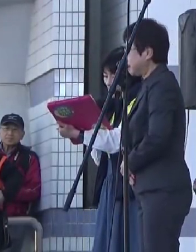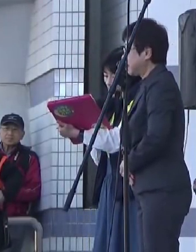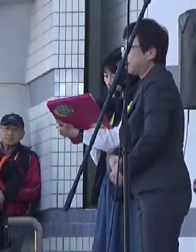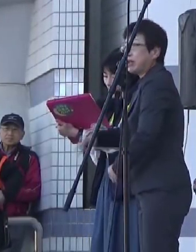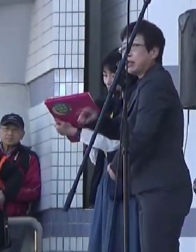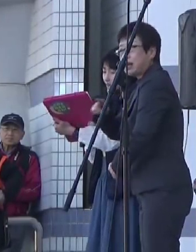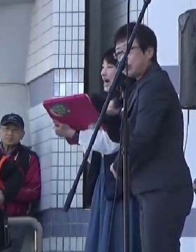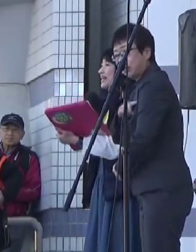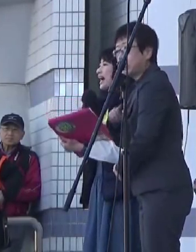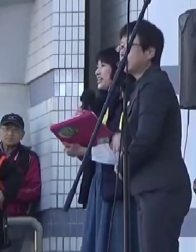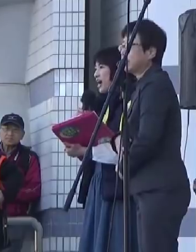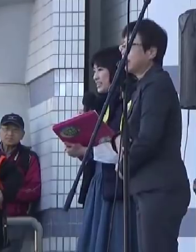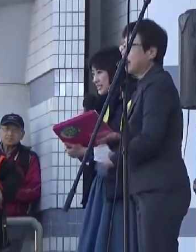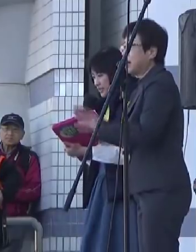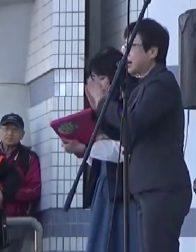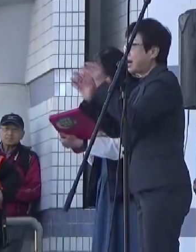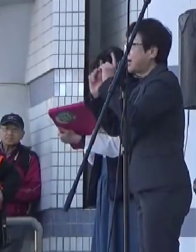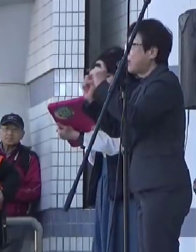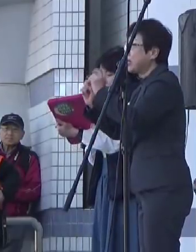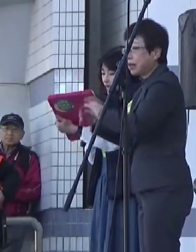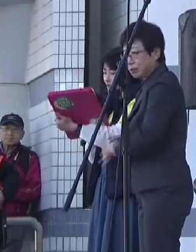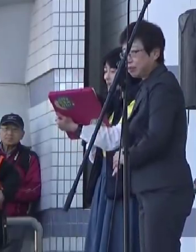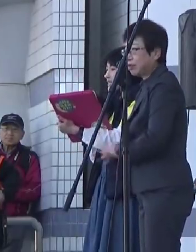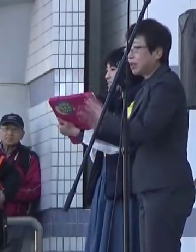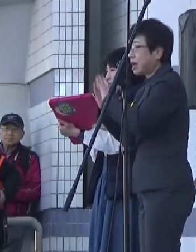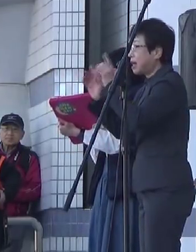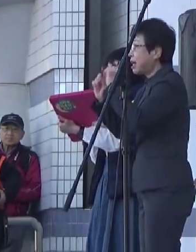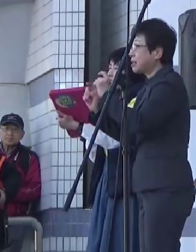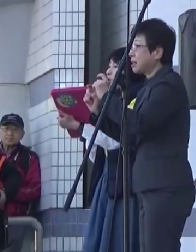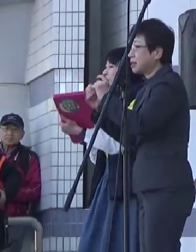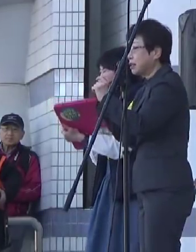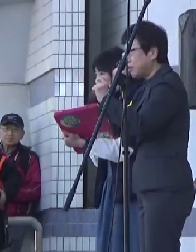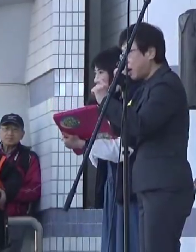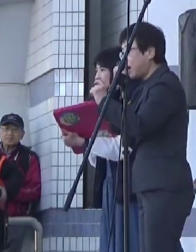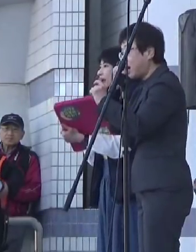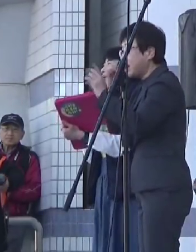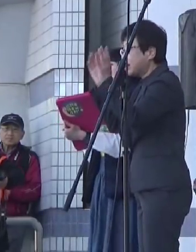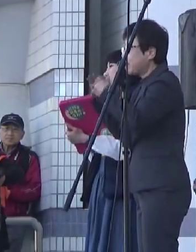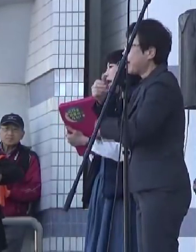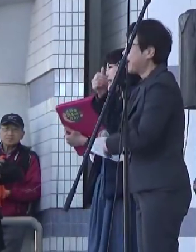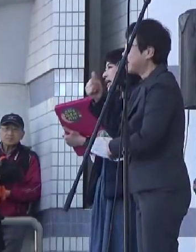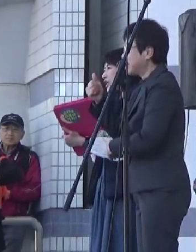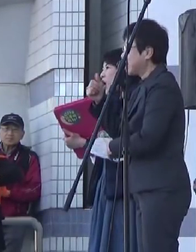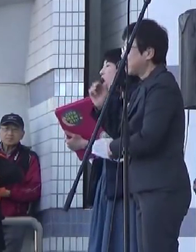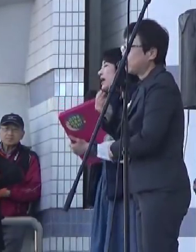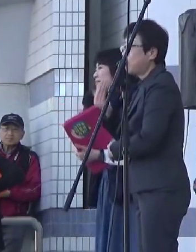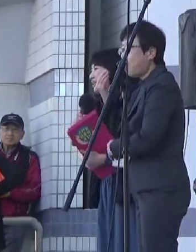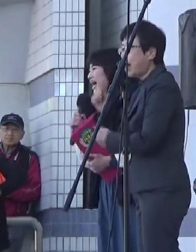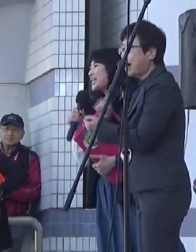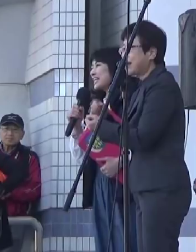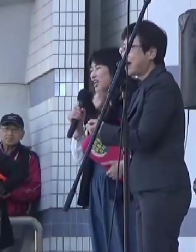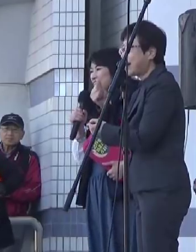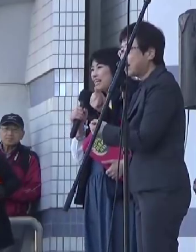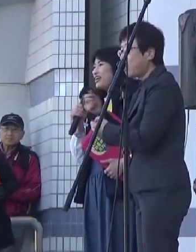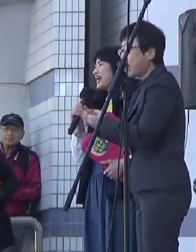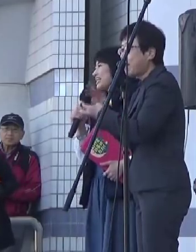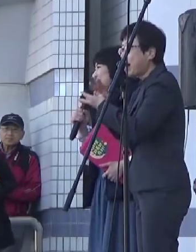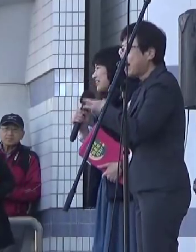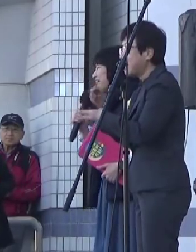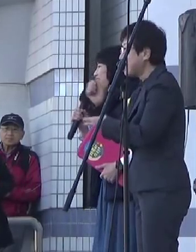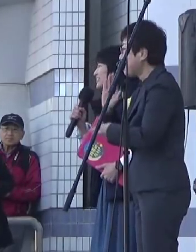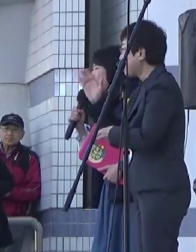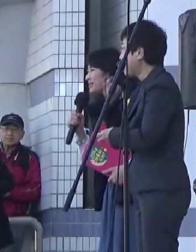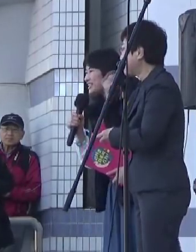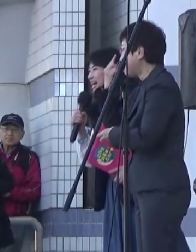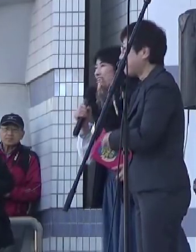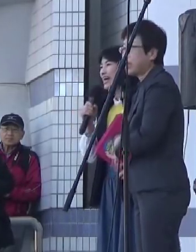まず最初に開会の挨拶。開会の挨拶は呼びかけ人でルポライターの鎌田聡さんにお願い